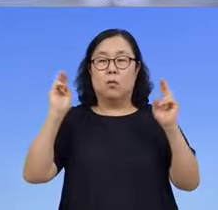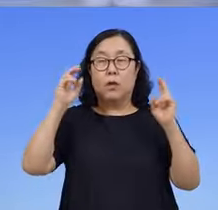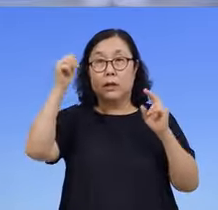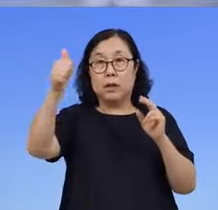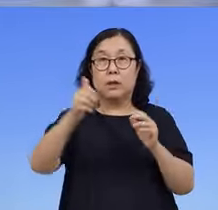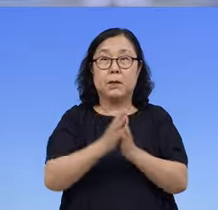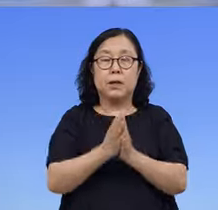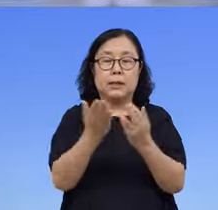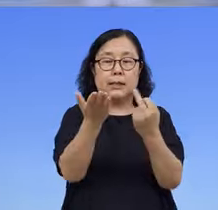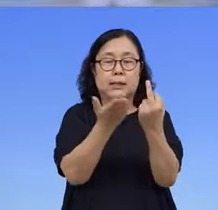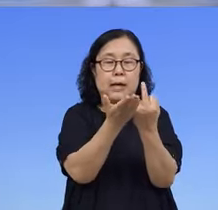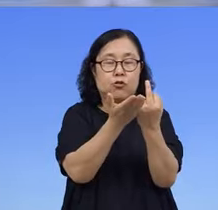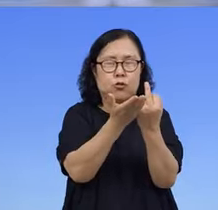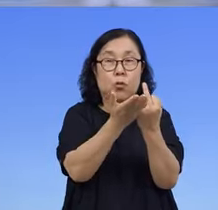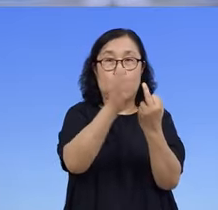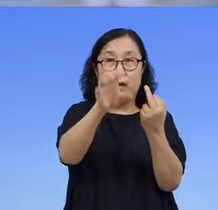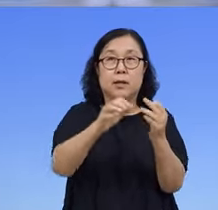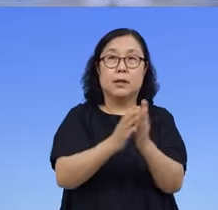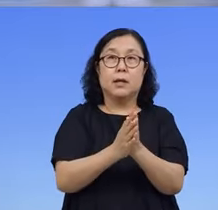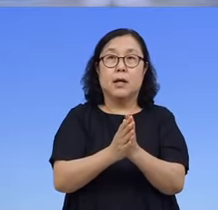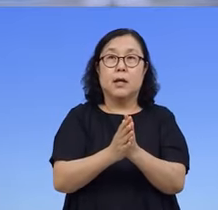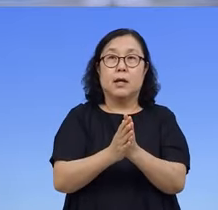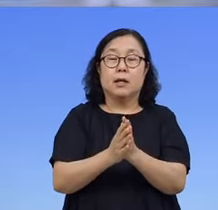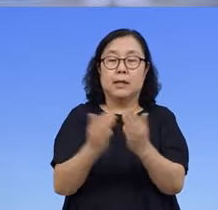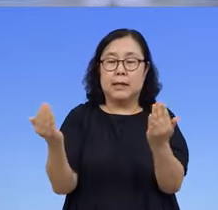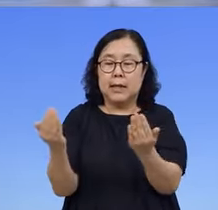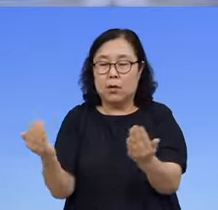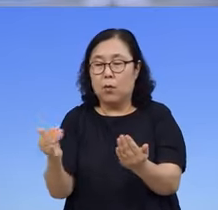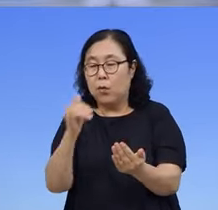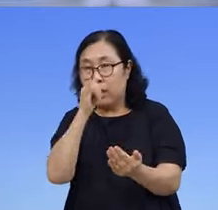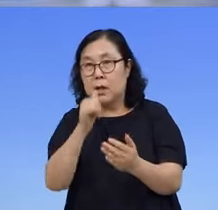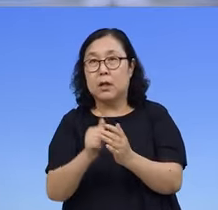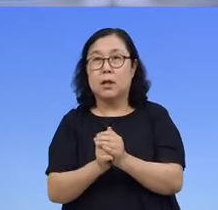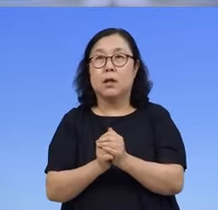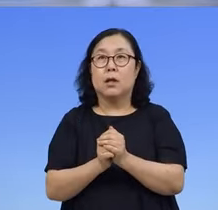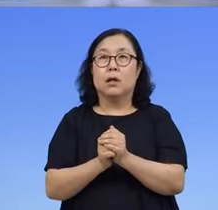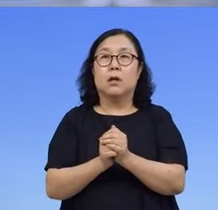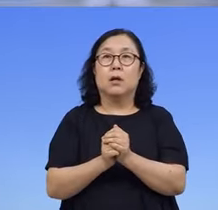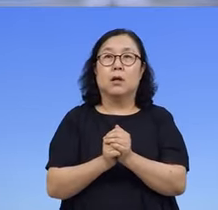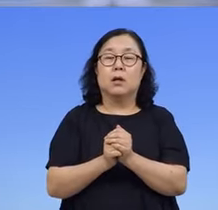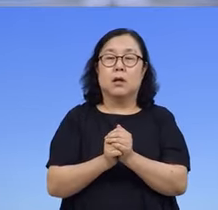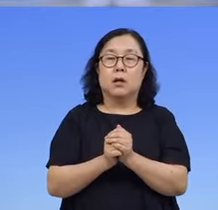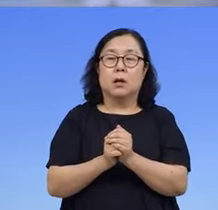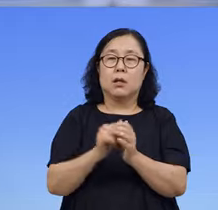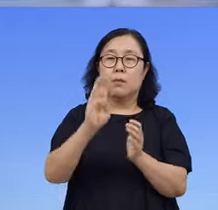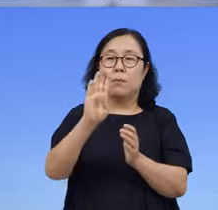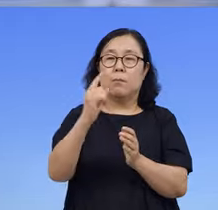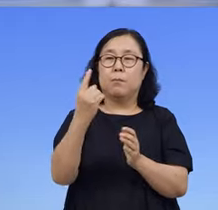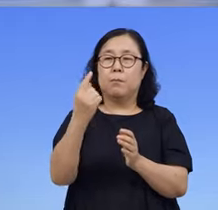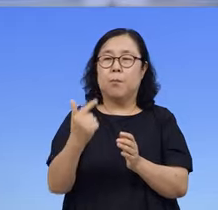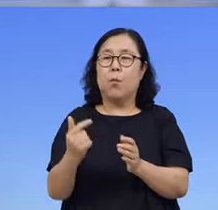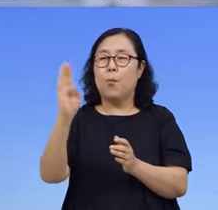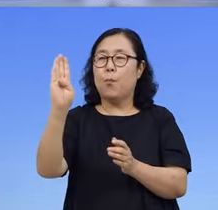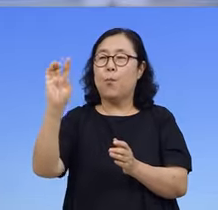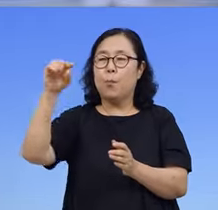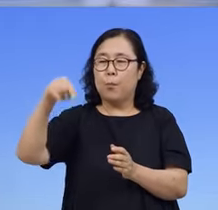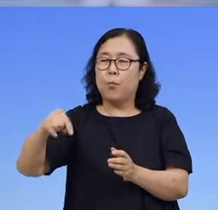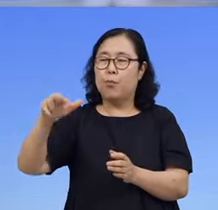그 회장님이 그 제주도에서 현장을 하고 계시는 그 간부급,